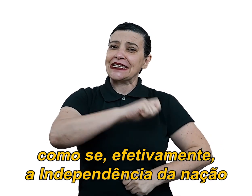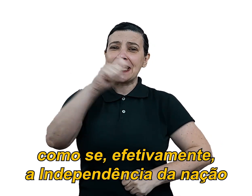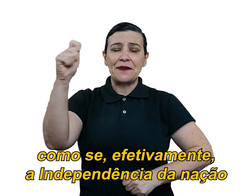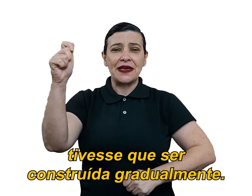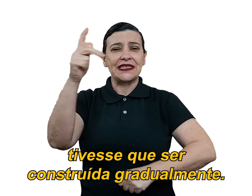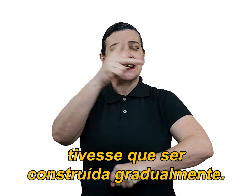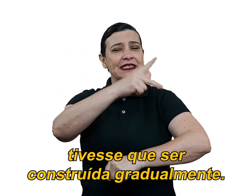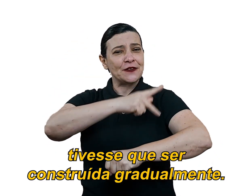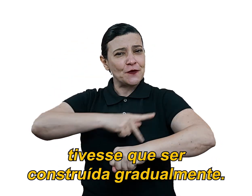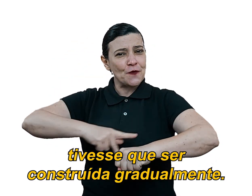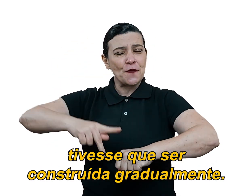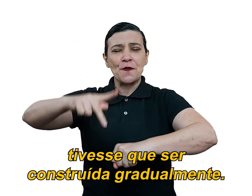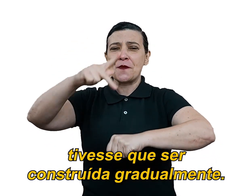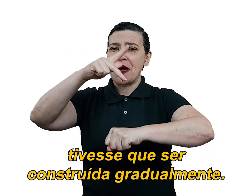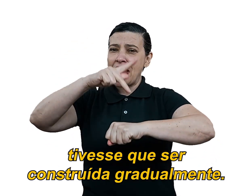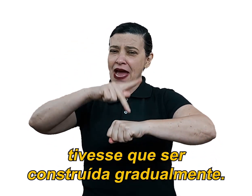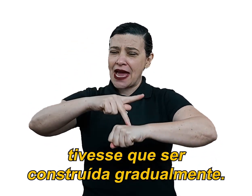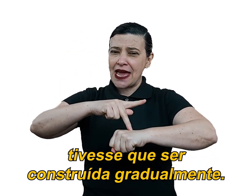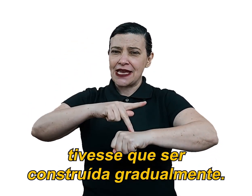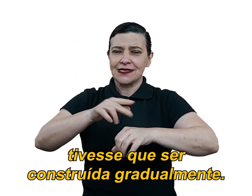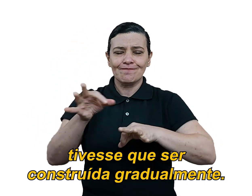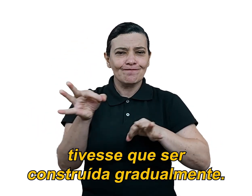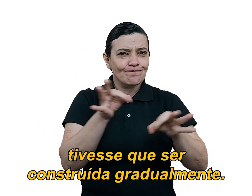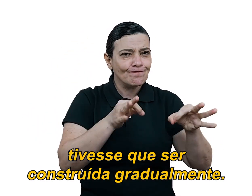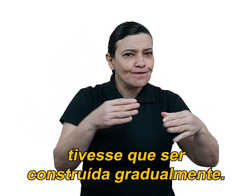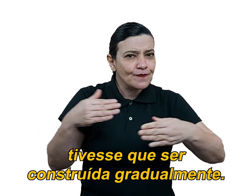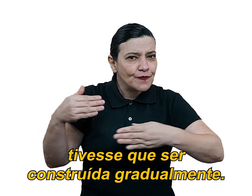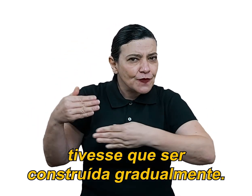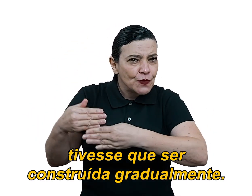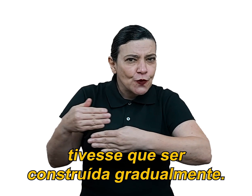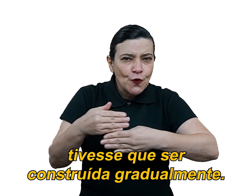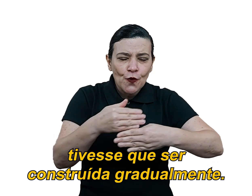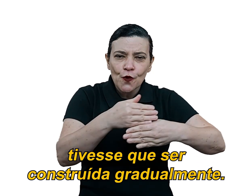da nação tivesse que ser construída